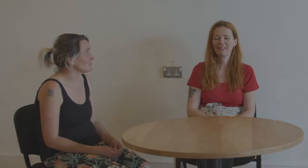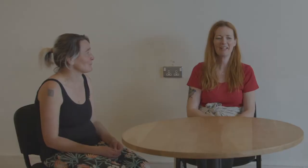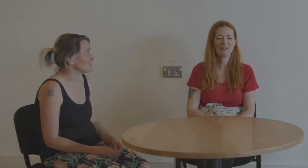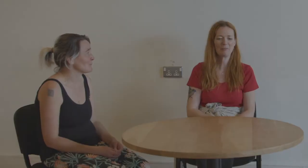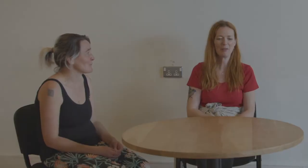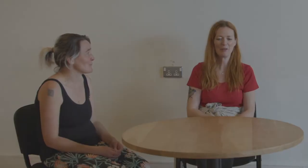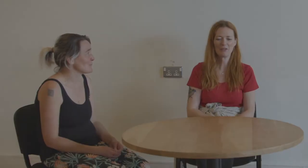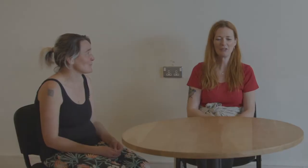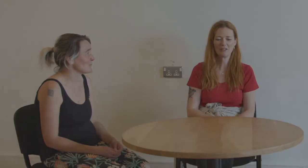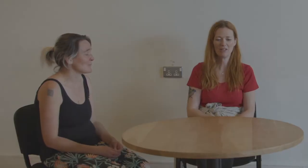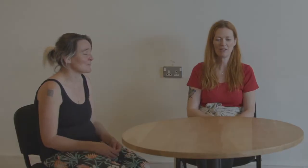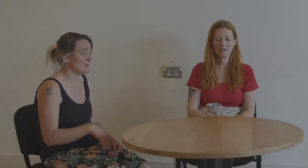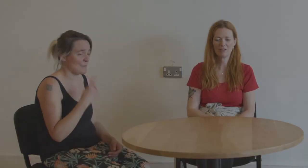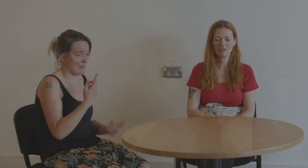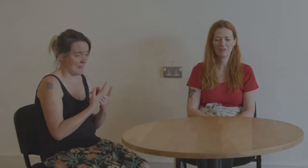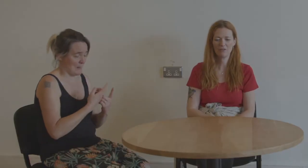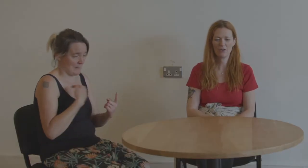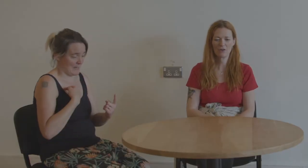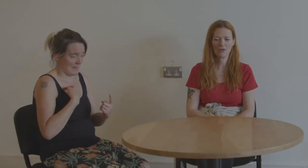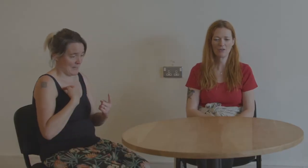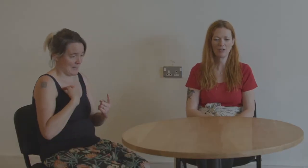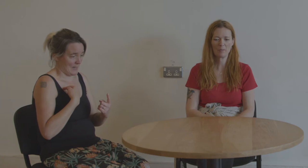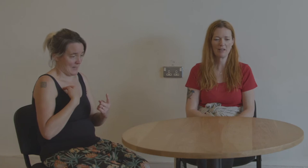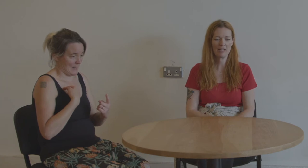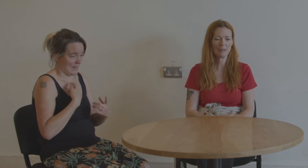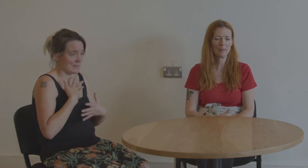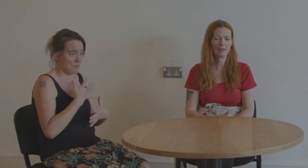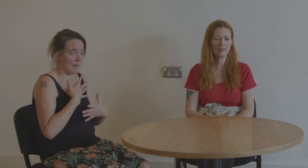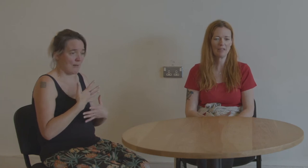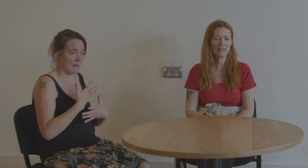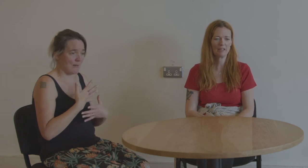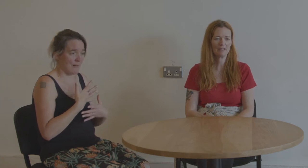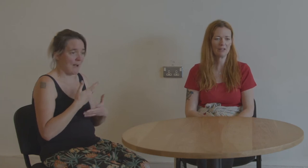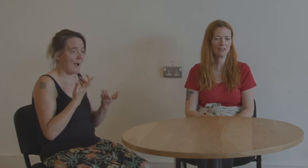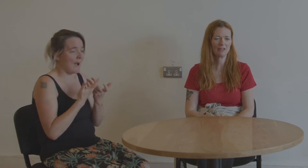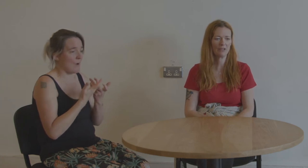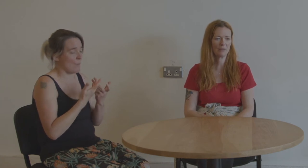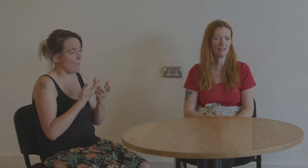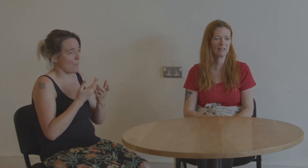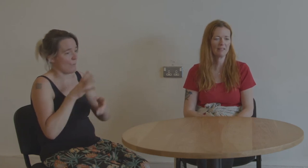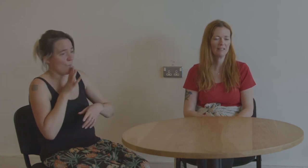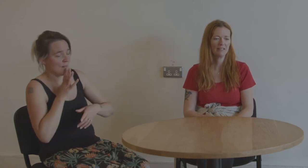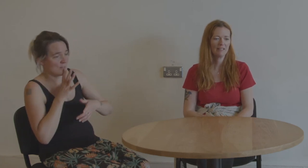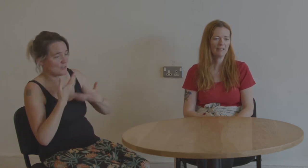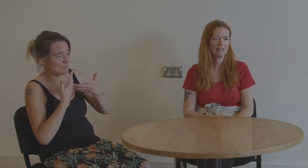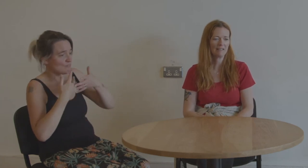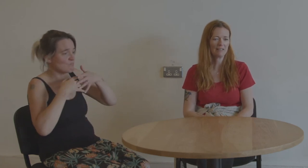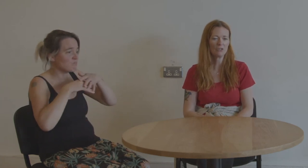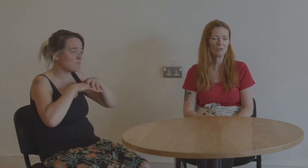Un o'r peth oedd yn syni fi oedd ffordd oedd Gymraeg yn plethu'n eitha'n aturiol i fewn i'r sesiwn